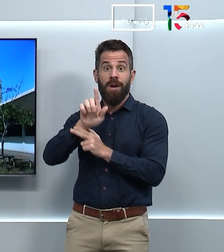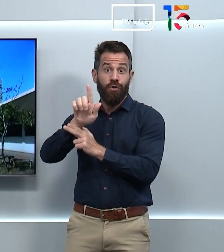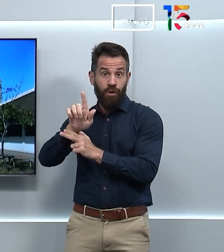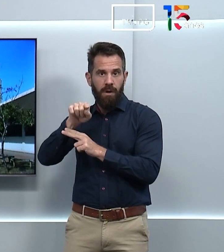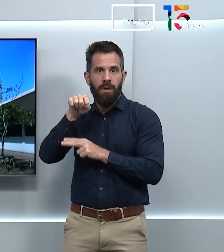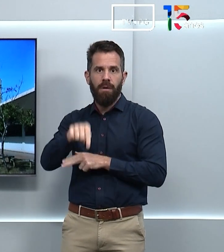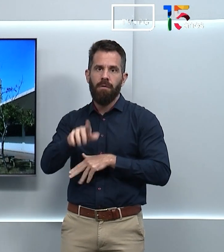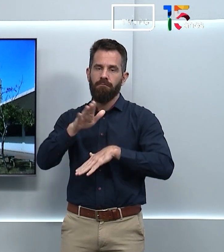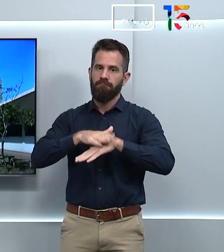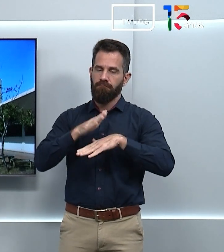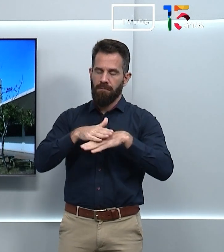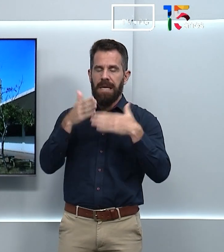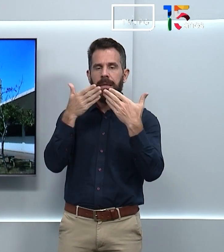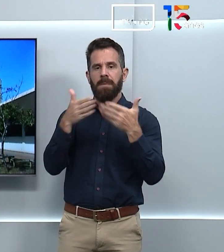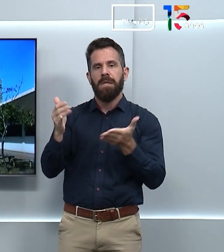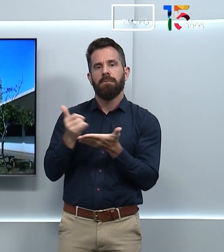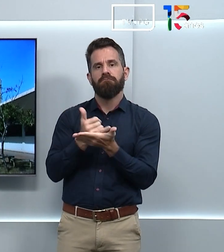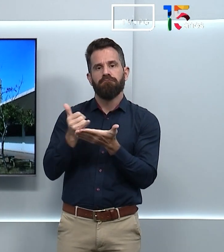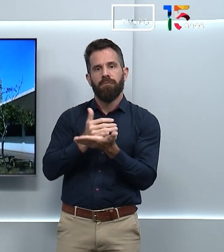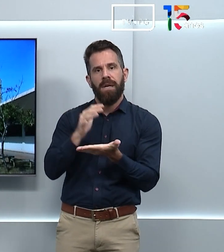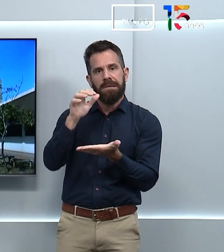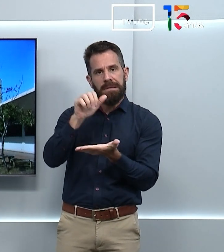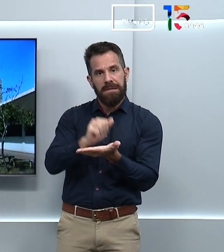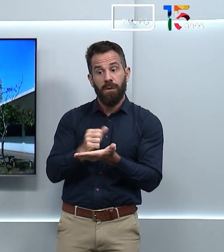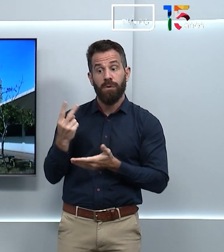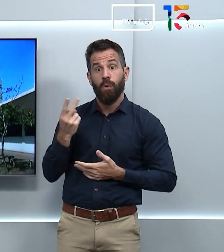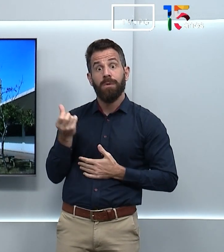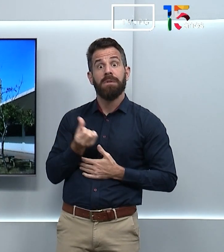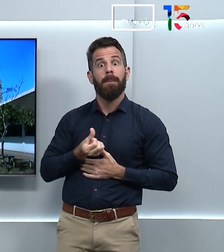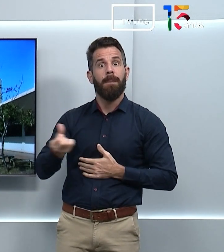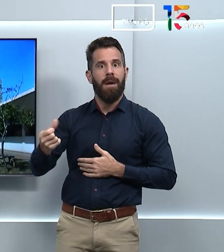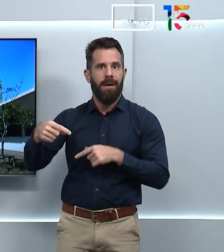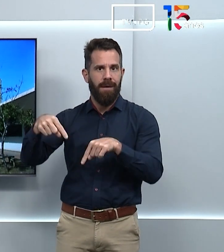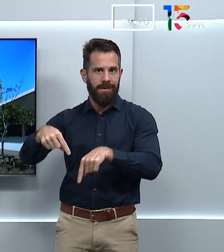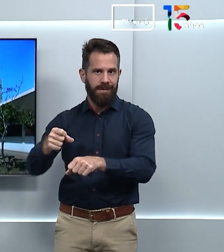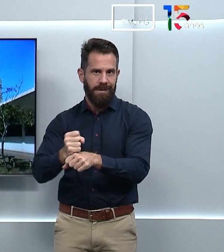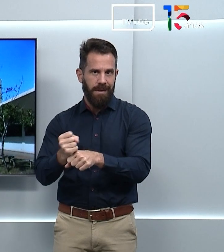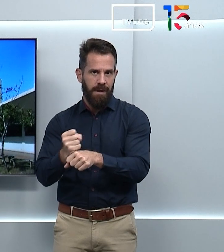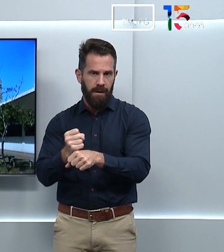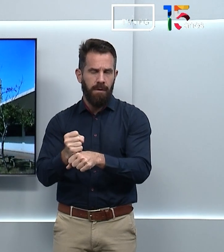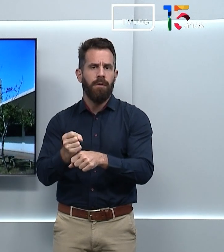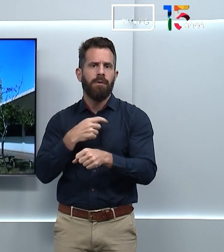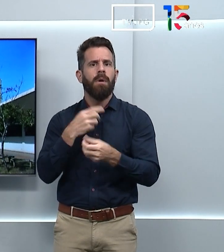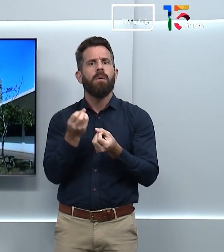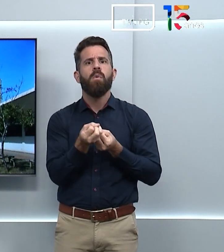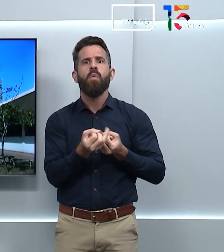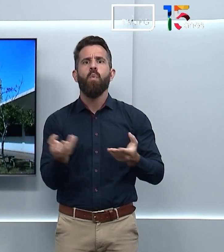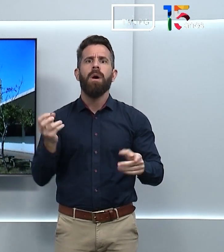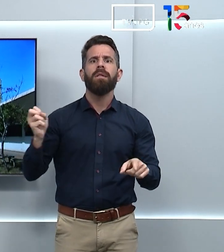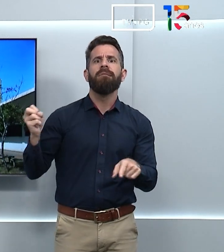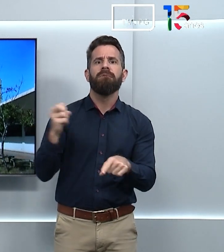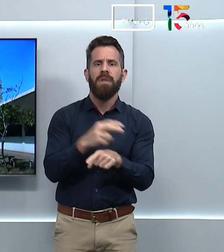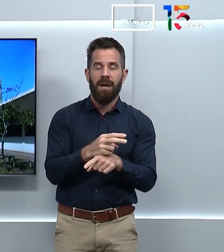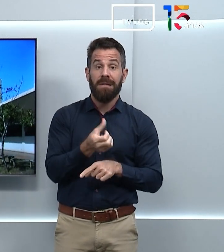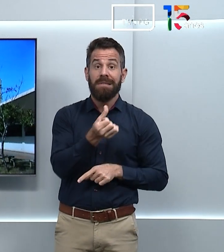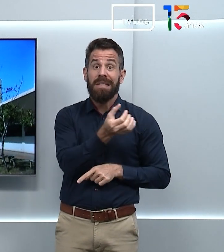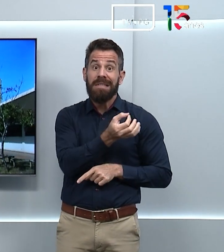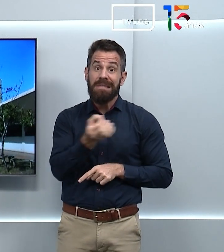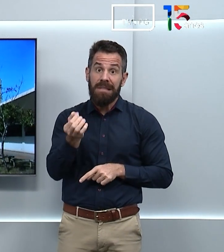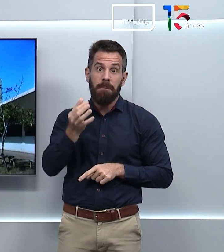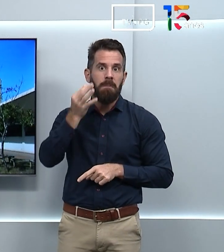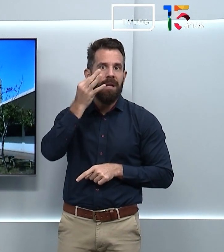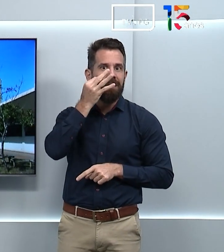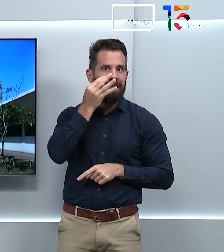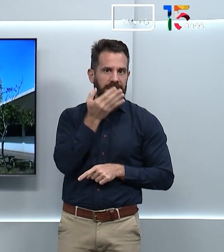abriu inscrições para os vestibulares do segundo semestre desse ano. São oferecidas 600 vagas